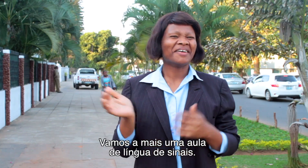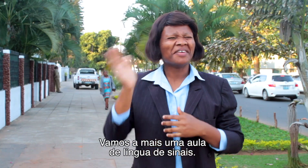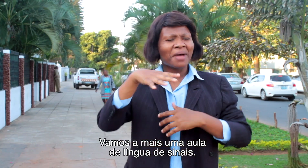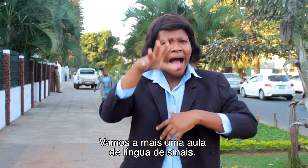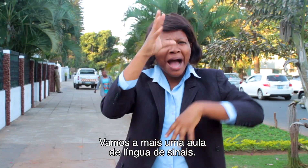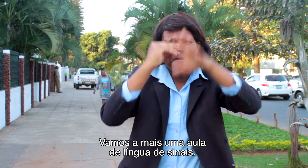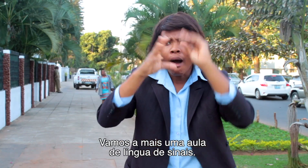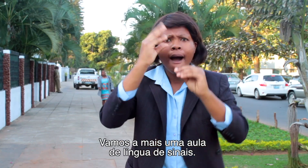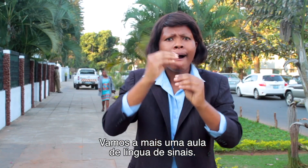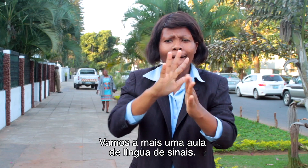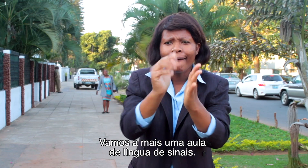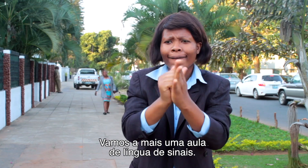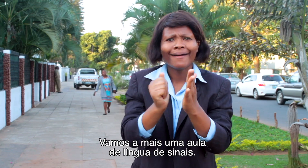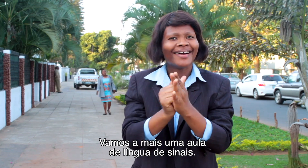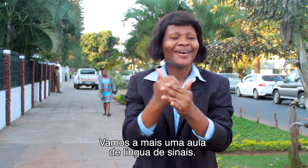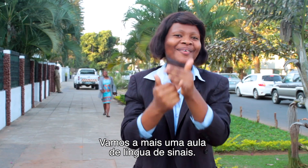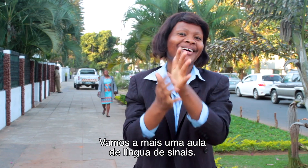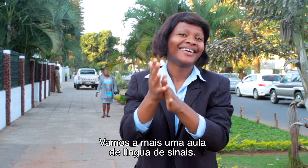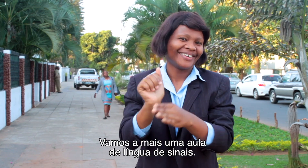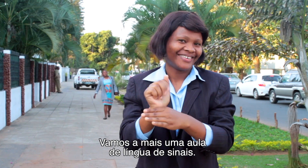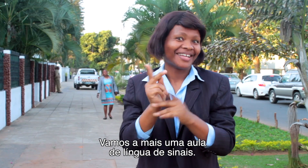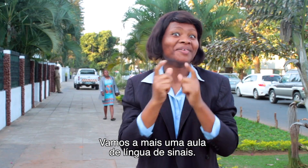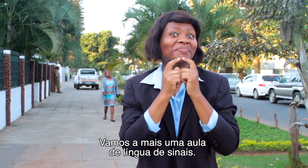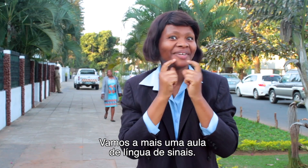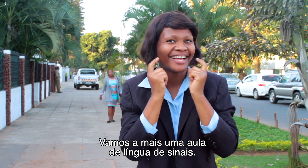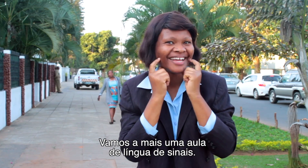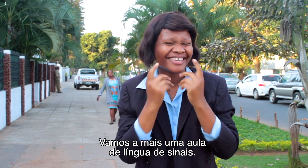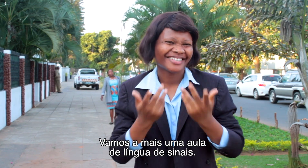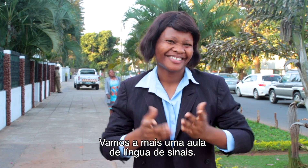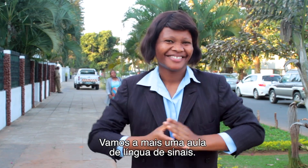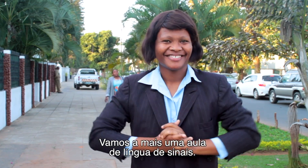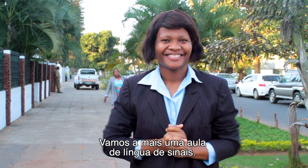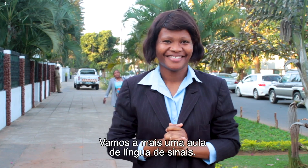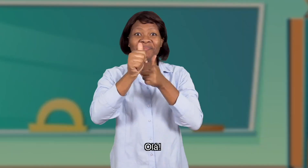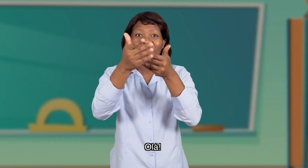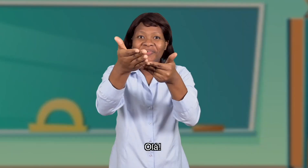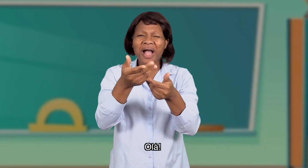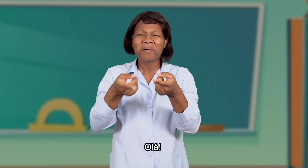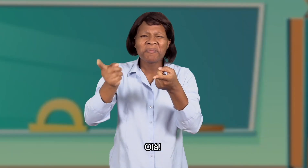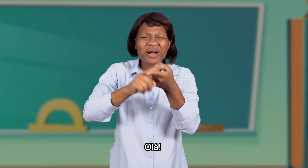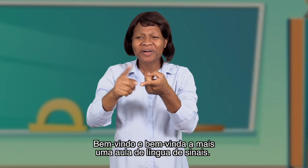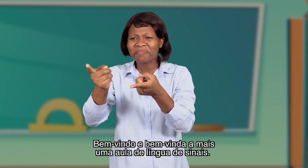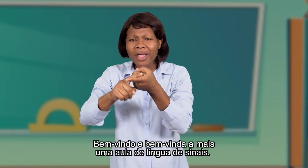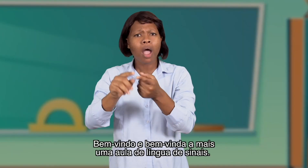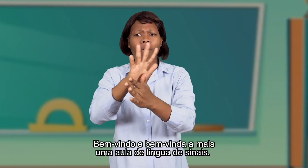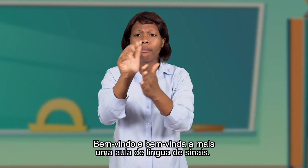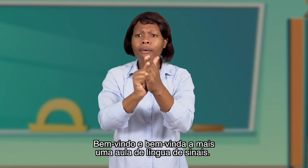vamos a mais uma aula de língua de sinais Olá bem-vindo e